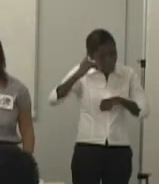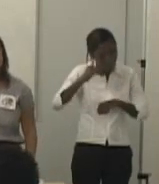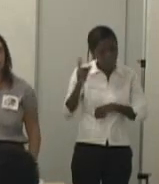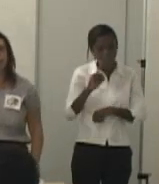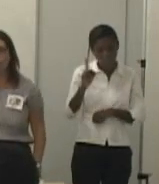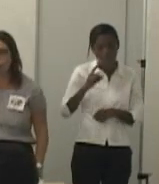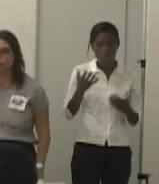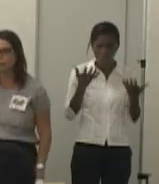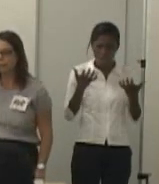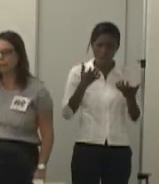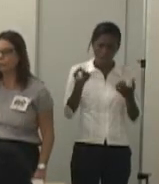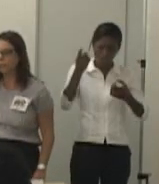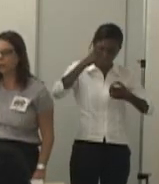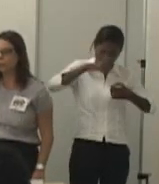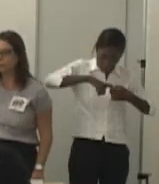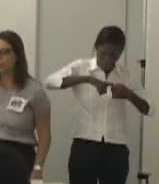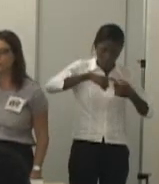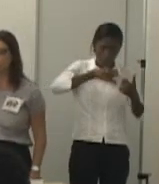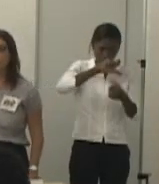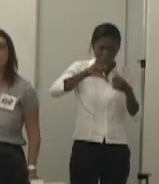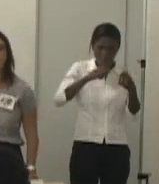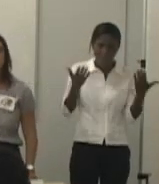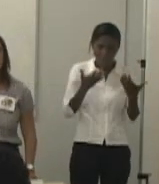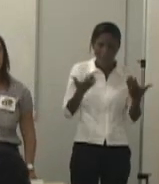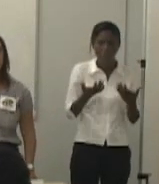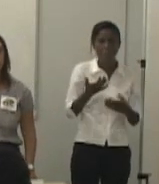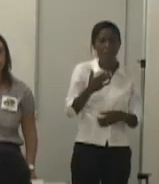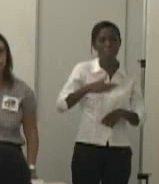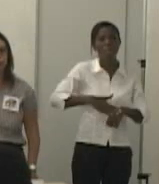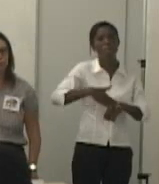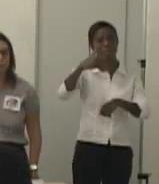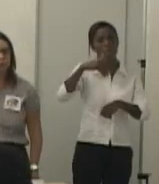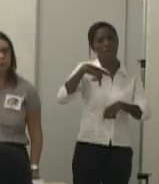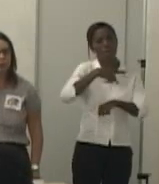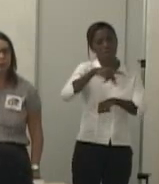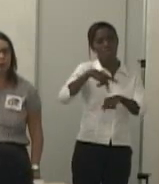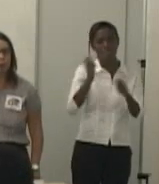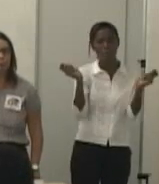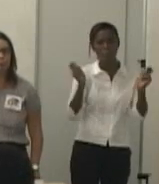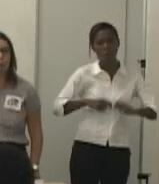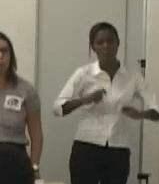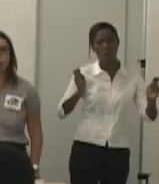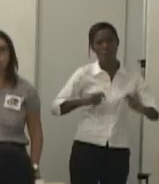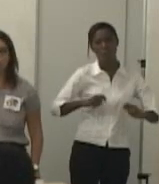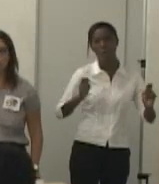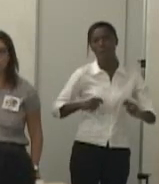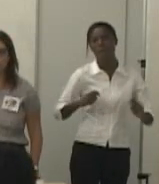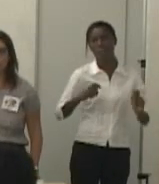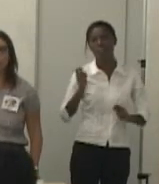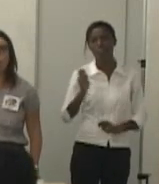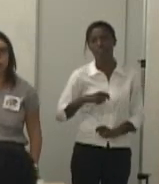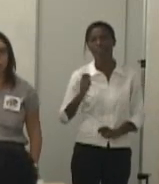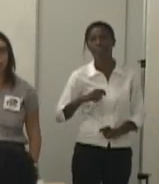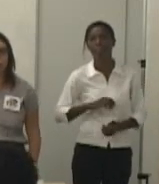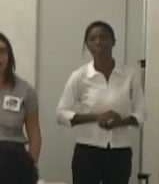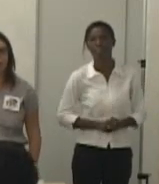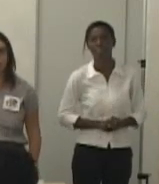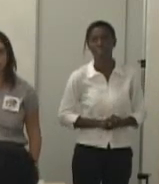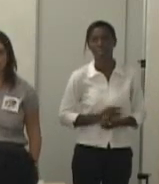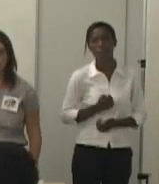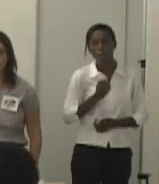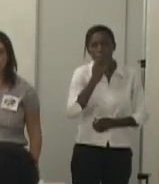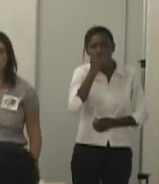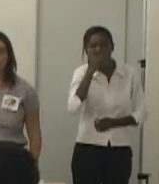voltemos a ser a melhor Universidade Federal desse país e isso é possível né Muito possível em muito pouco